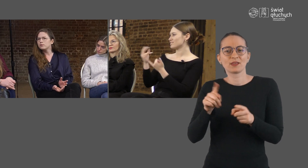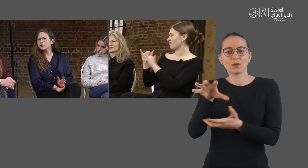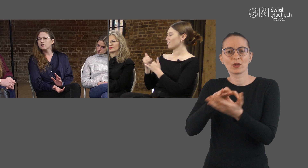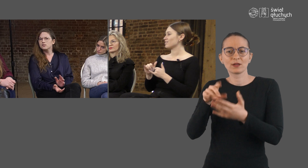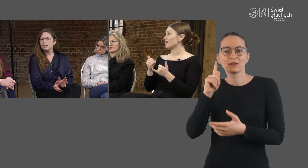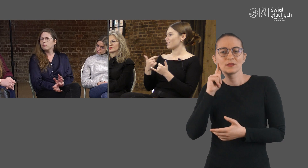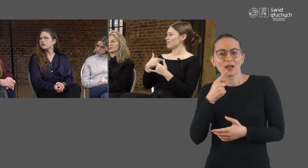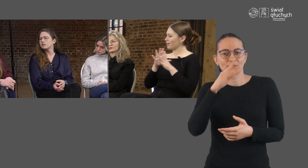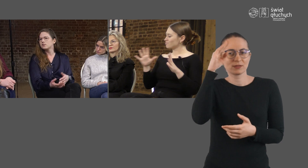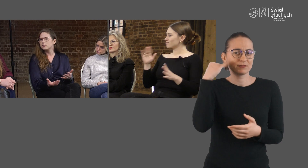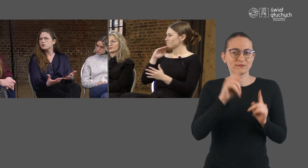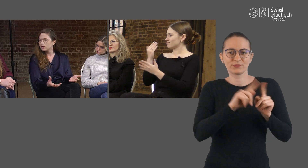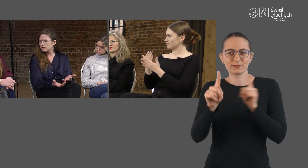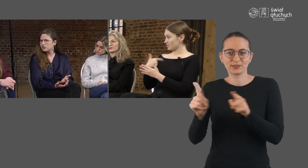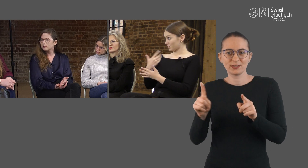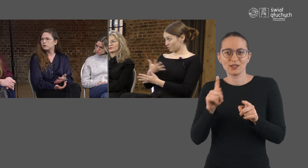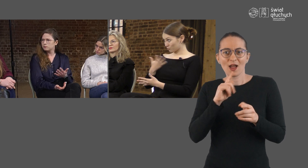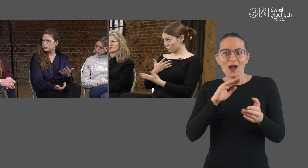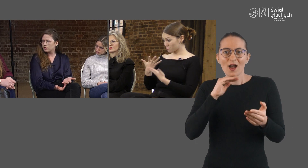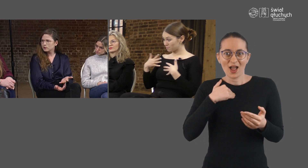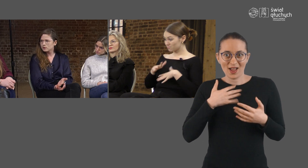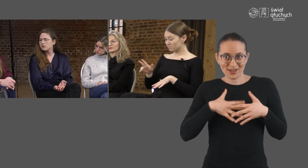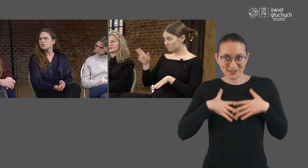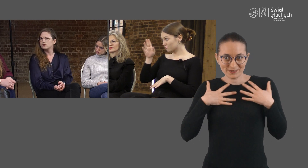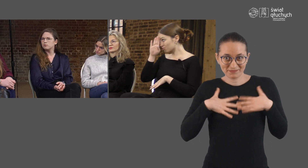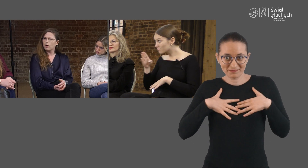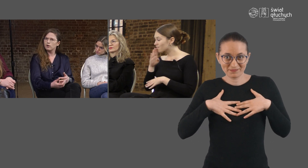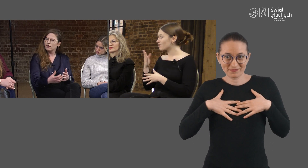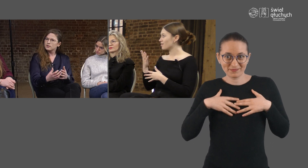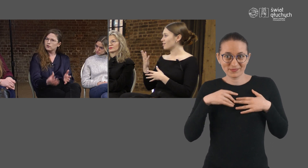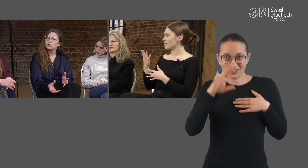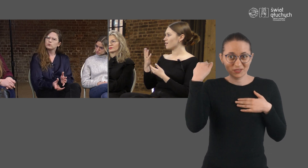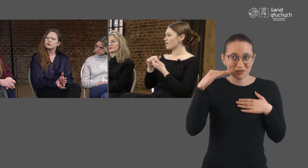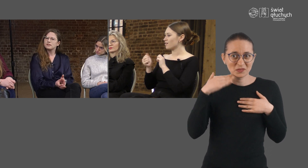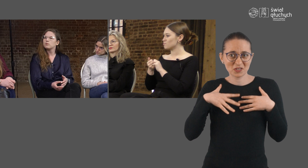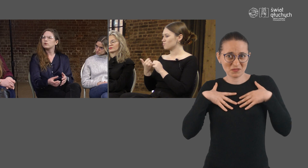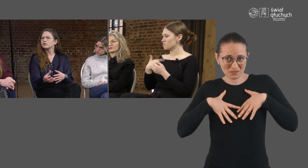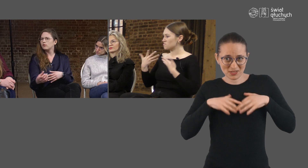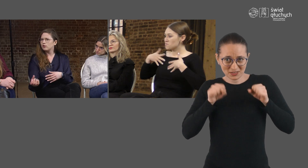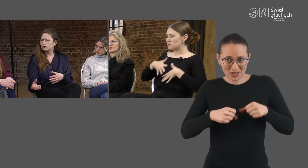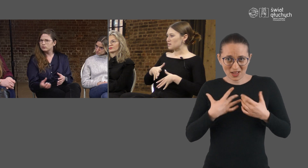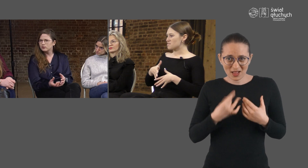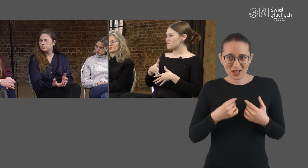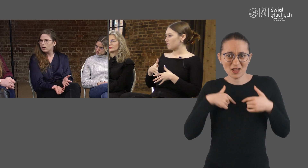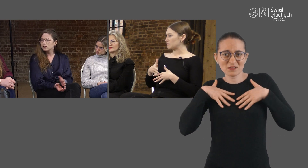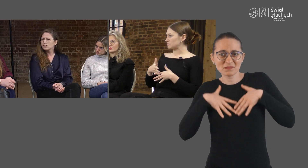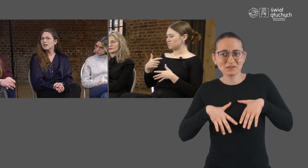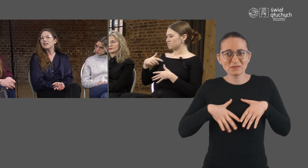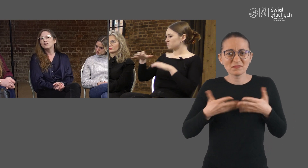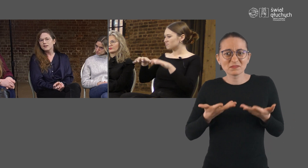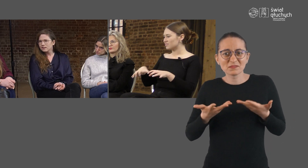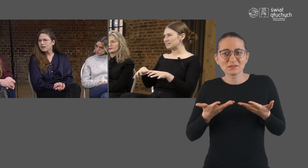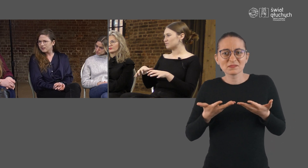jeśli mam być tak szczera, powiedzieć, czy czuję się, że jestem osobą słabosłyszącą, że mam swoją tożsamość, swoją